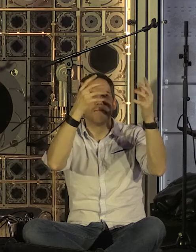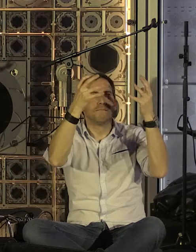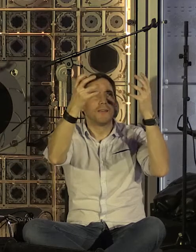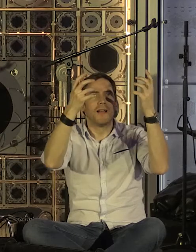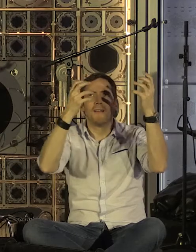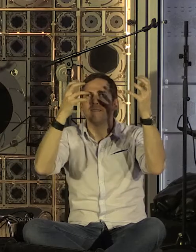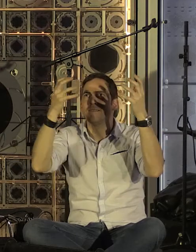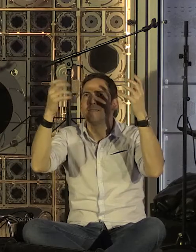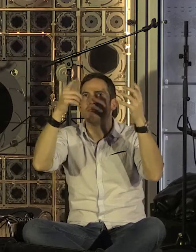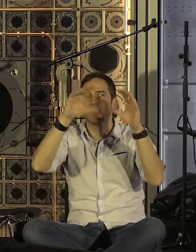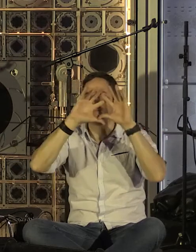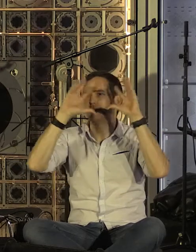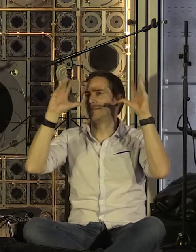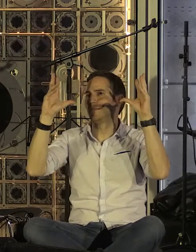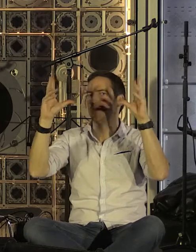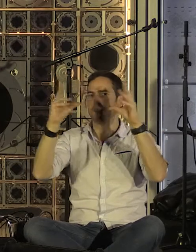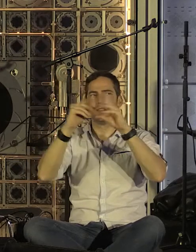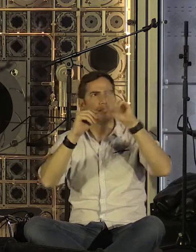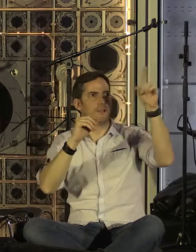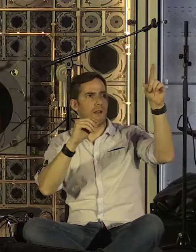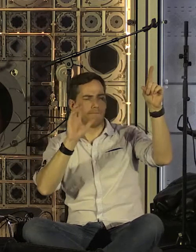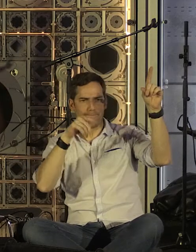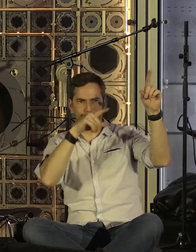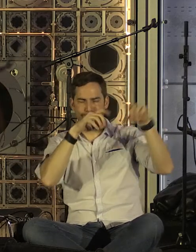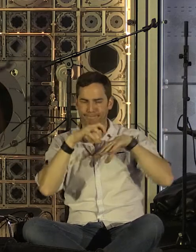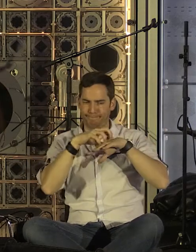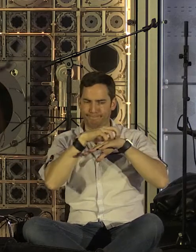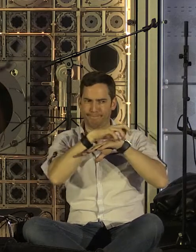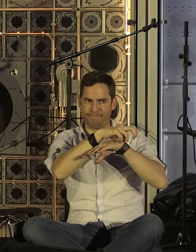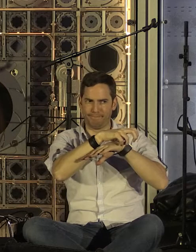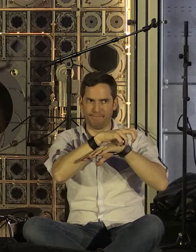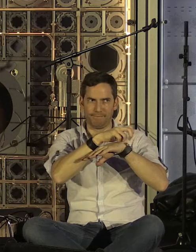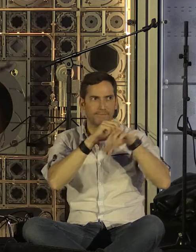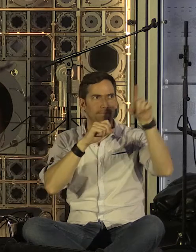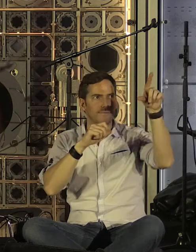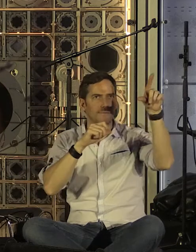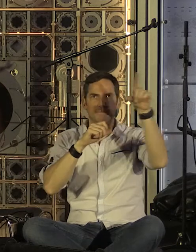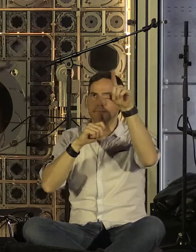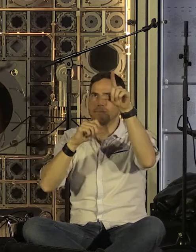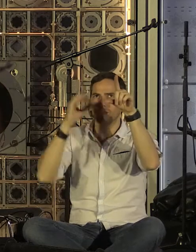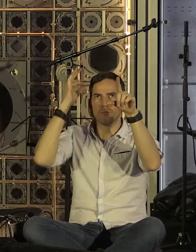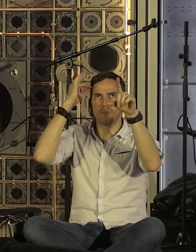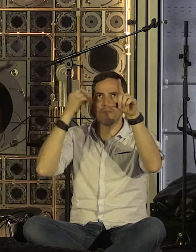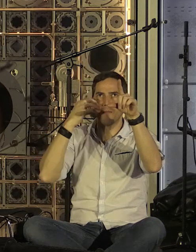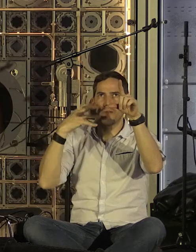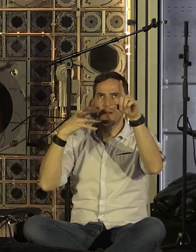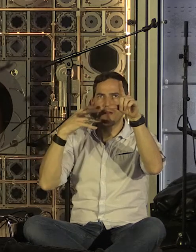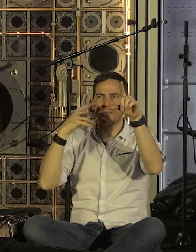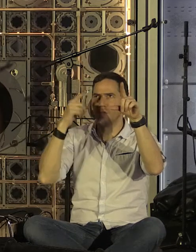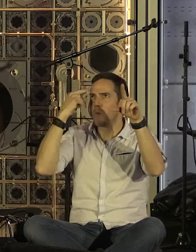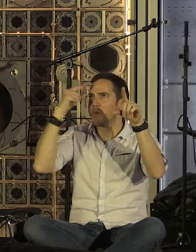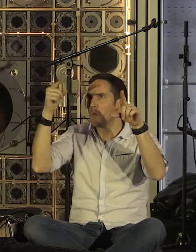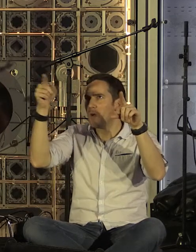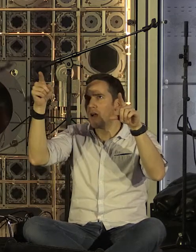mâle. Rêve de criquet. Et là, c'est très pour moi. Père de cheveux blancs. Croire. Et crame.